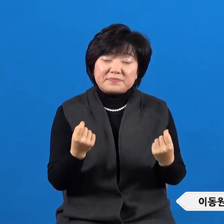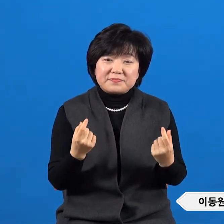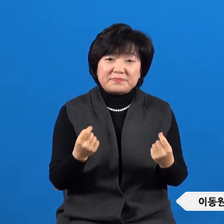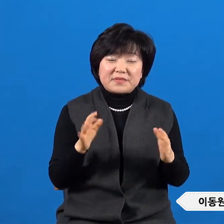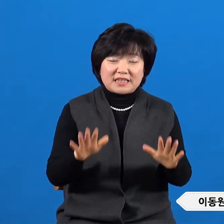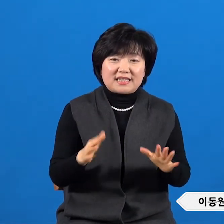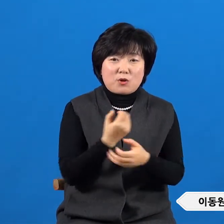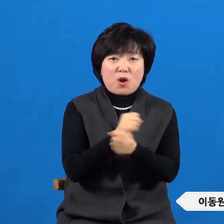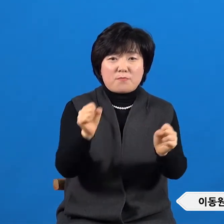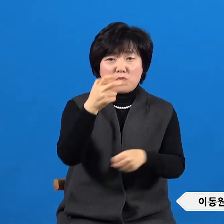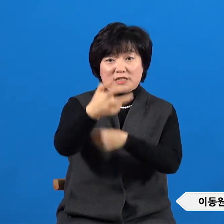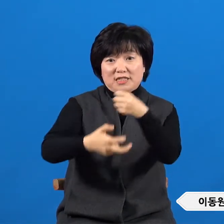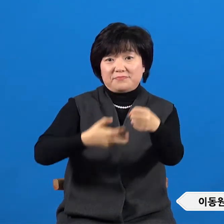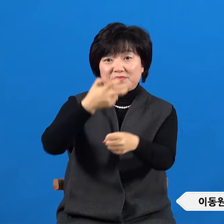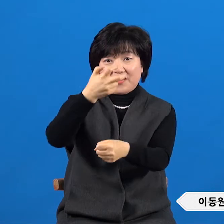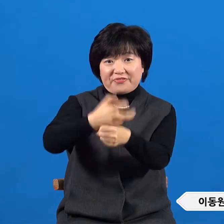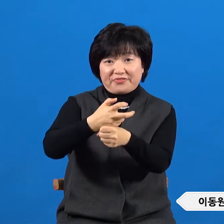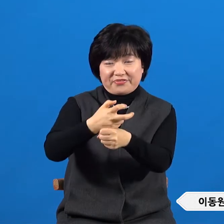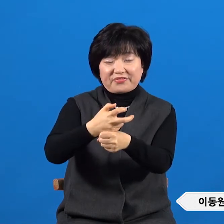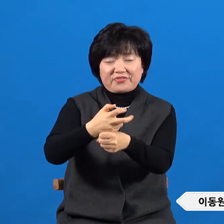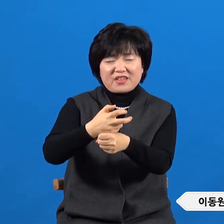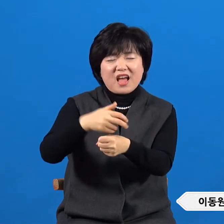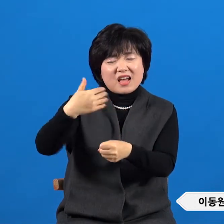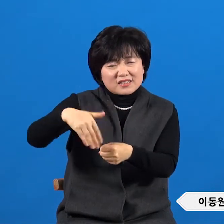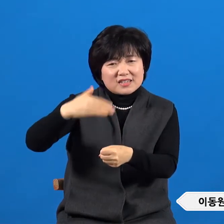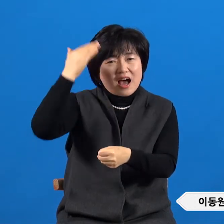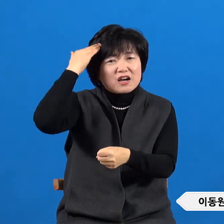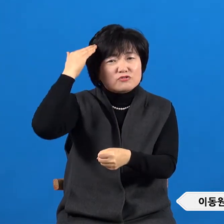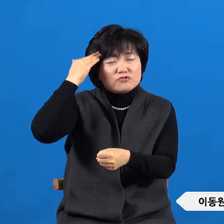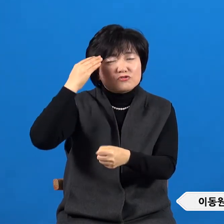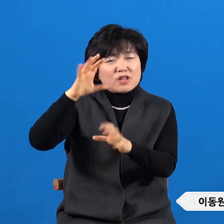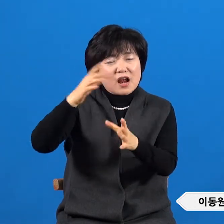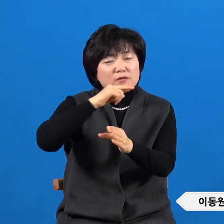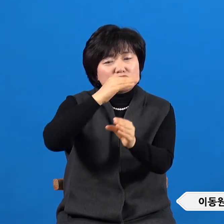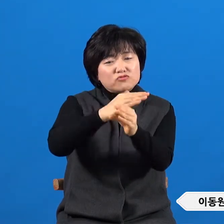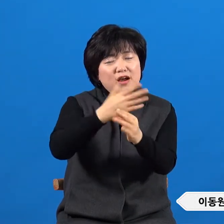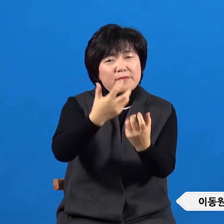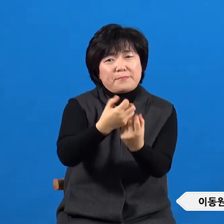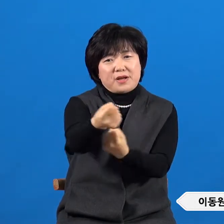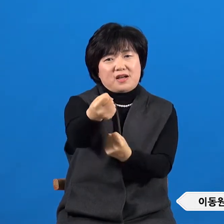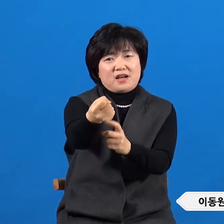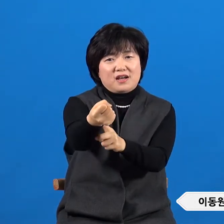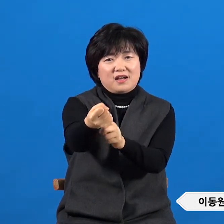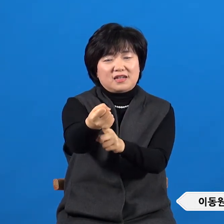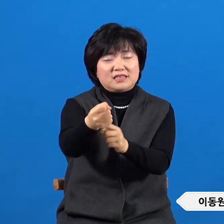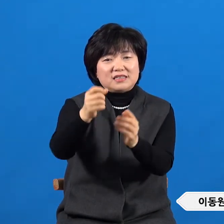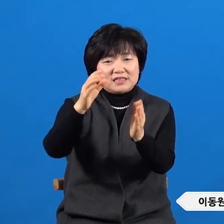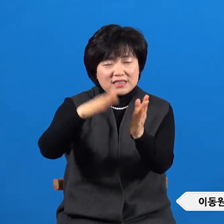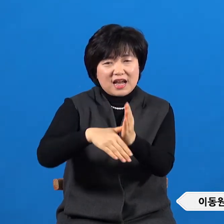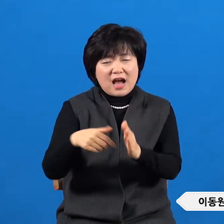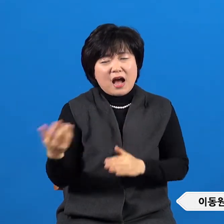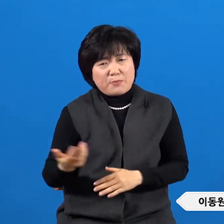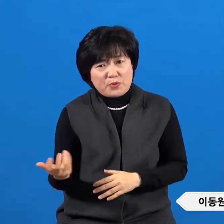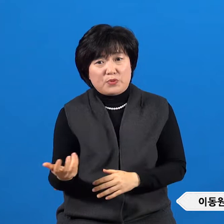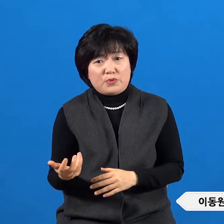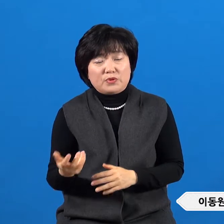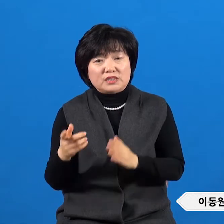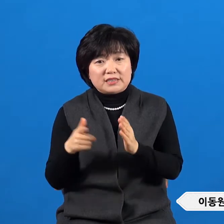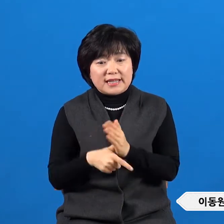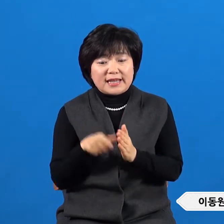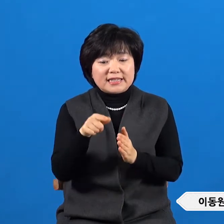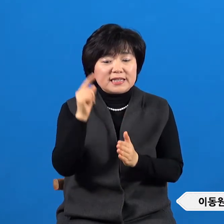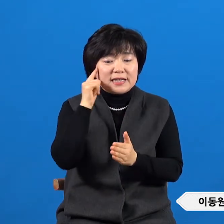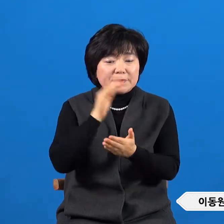그렇습니다. 이제 광복 70년, 그러나 아직도 민족 분단의 고통을 안고 사는 우리에게 이 민족의